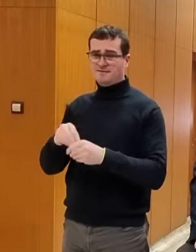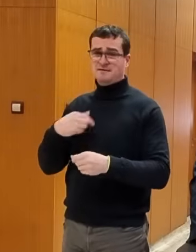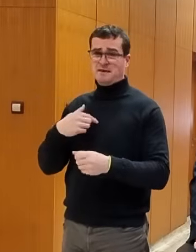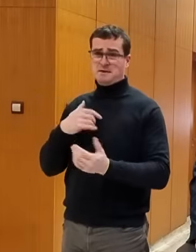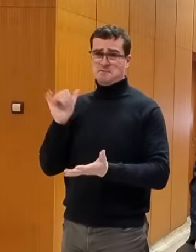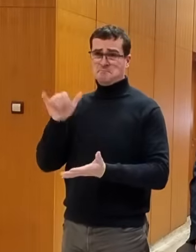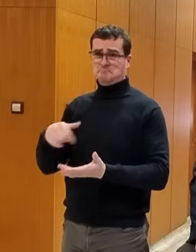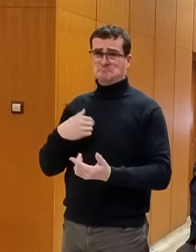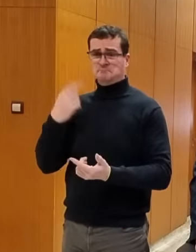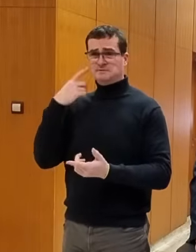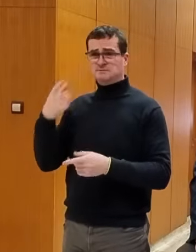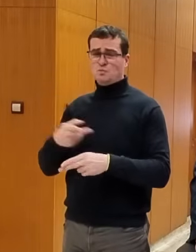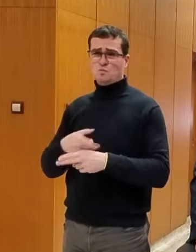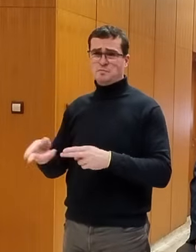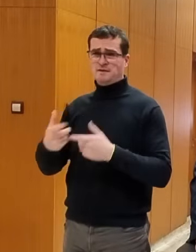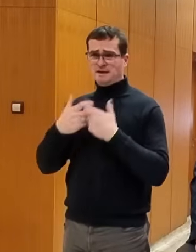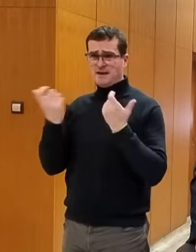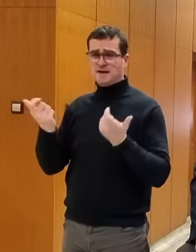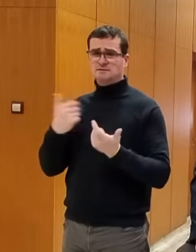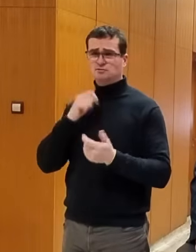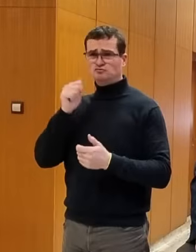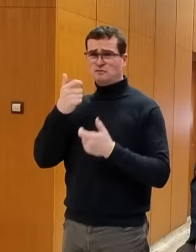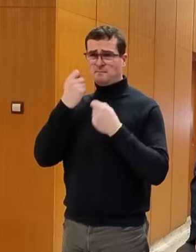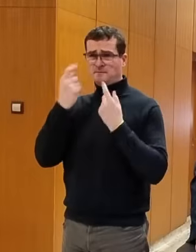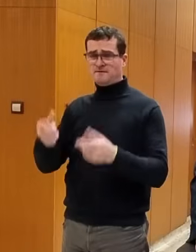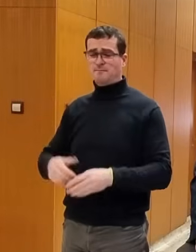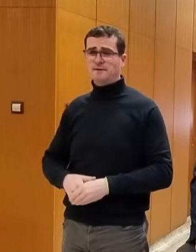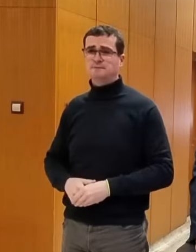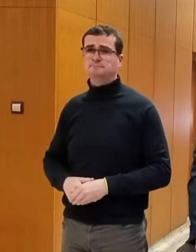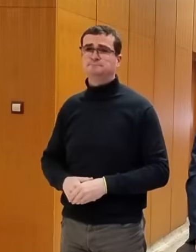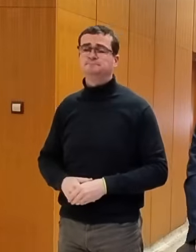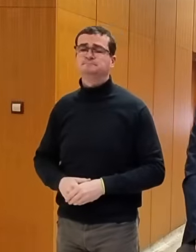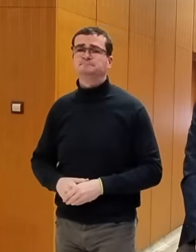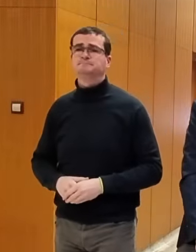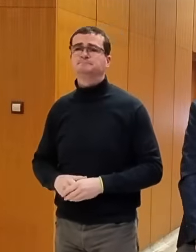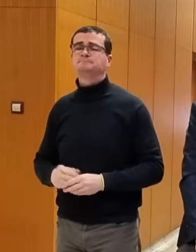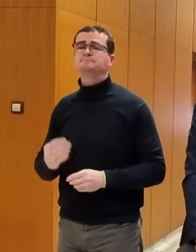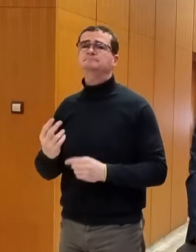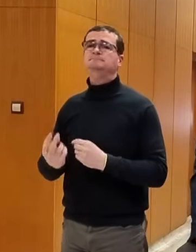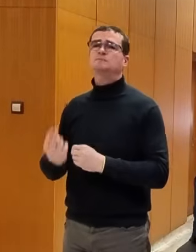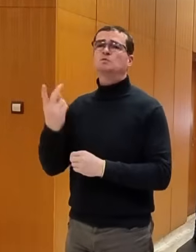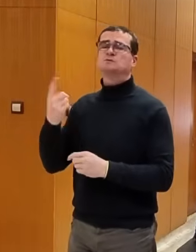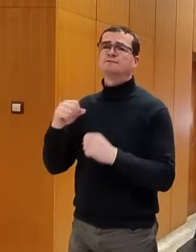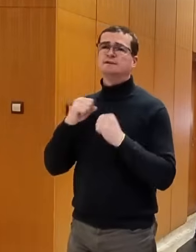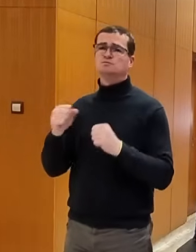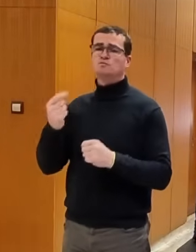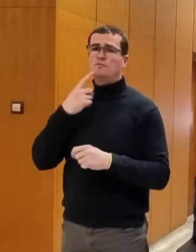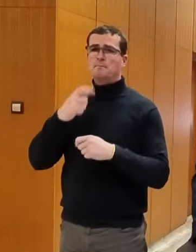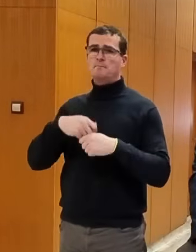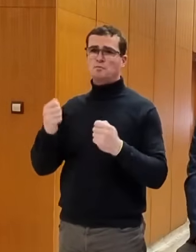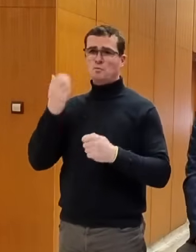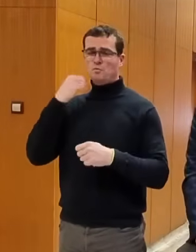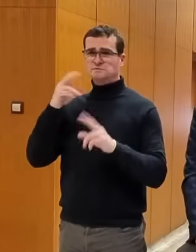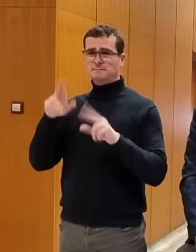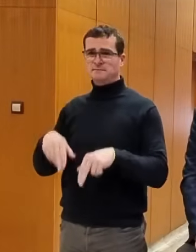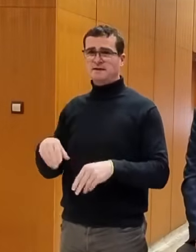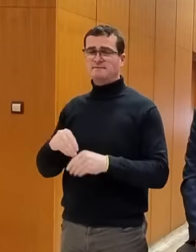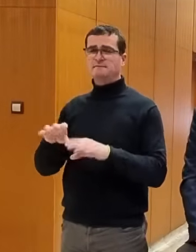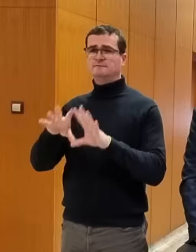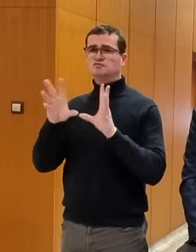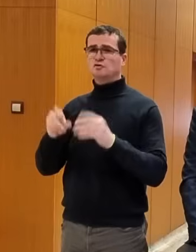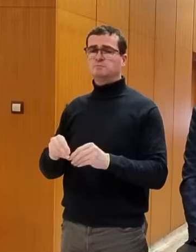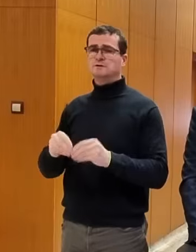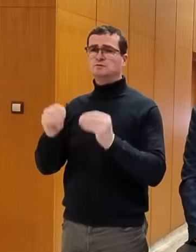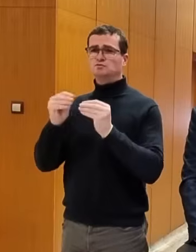s tým prišli. Ako myslím si, že to je úplne jasné a žiadne prekvapenie. Pán minister, ak ústavný súd bežne konštatuje aj porušenia ľudských práv pri